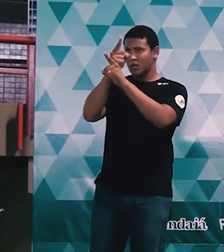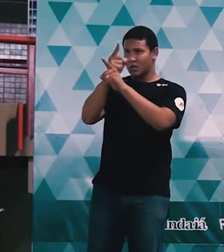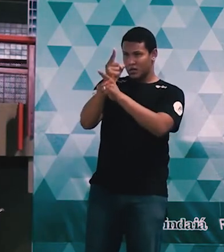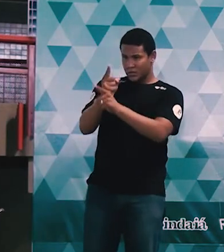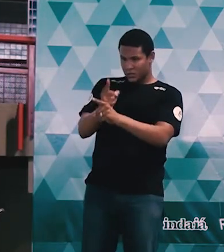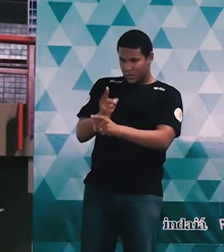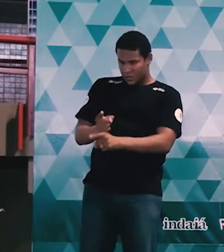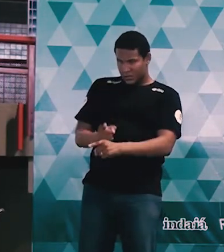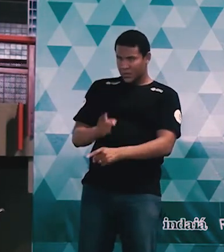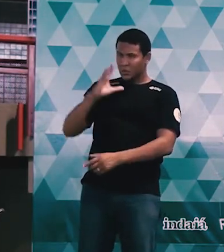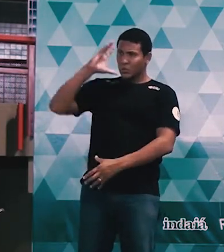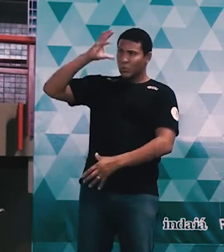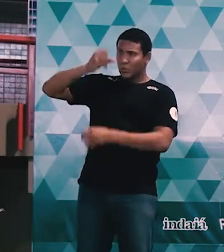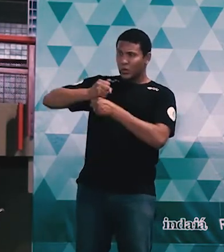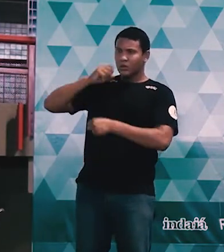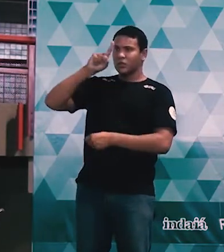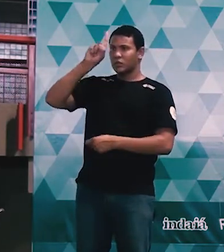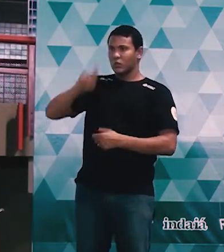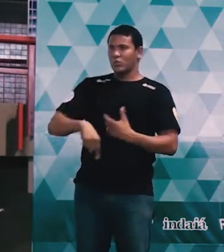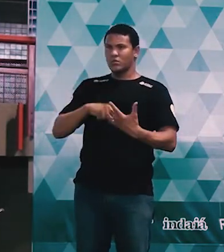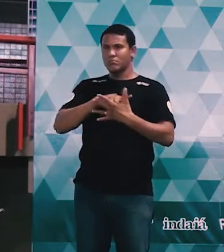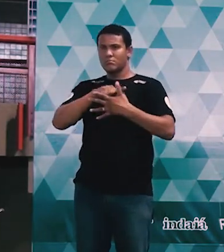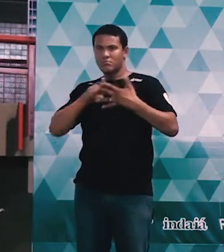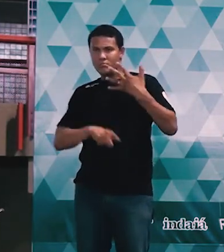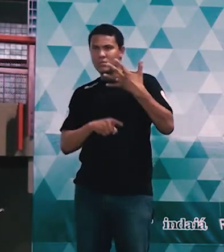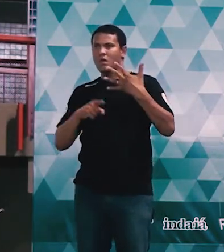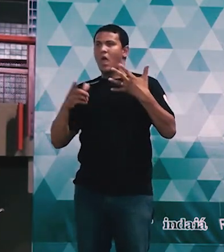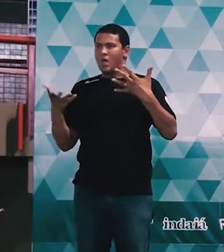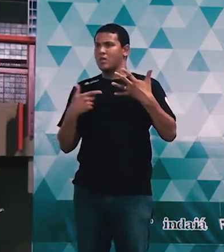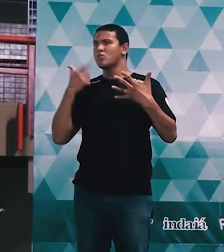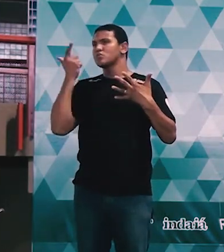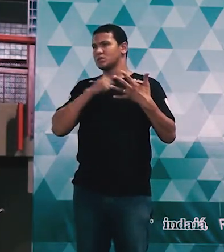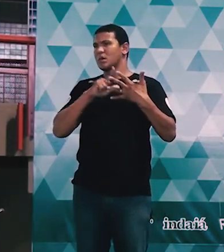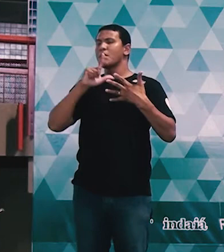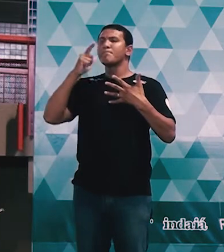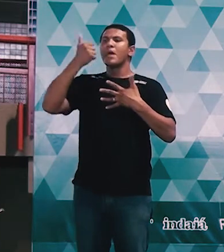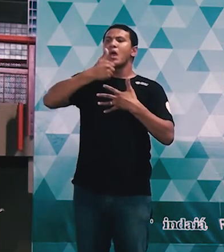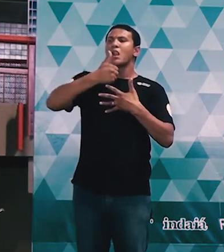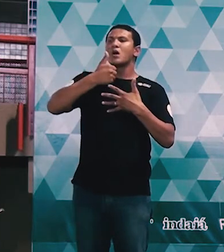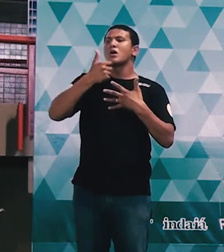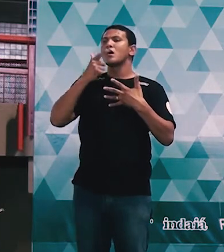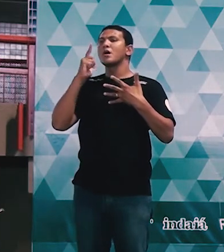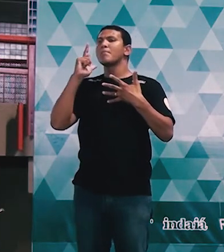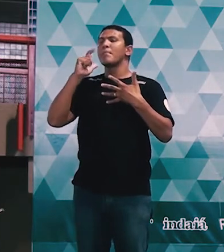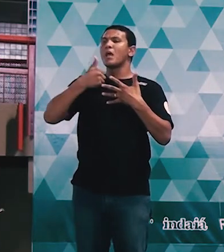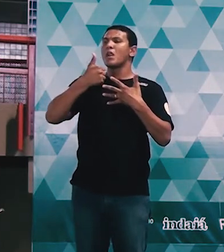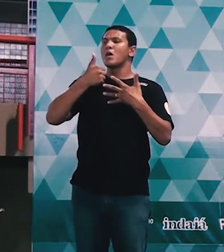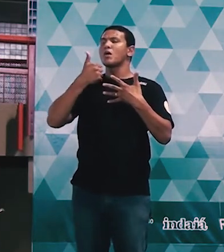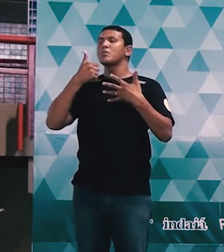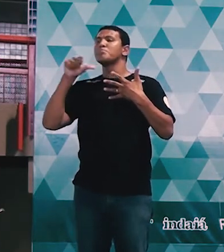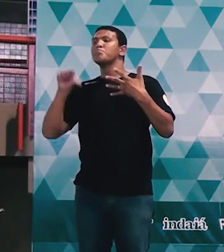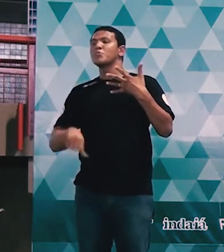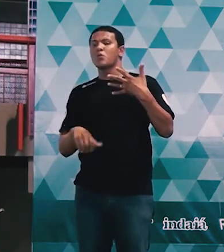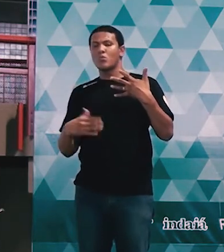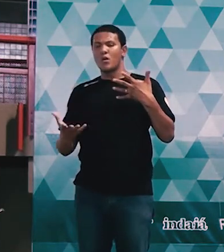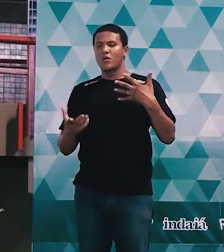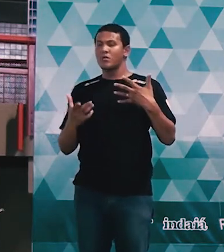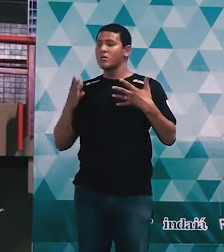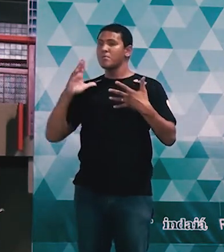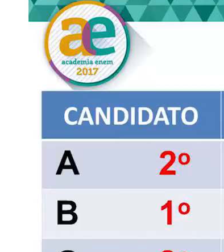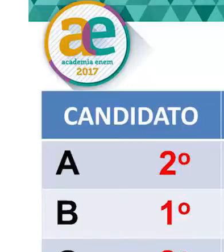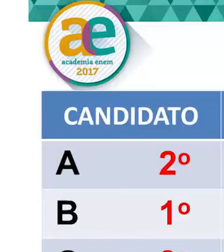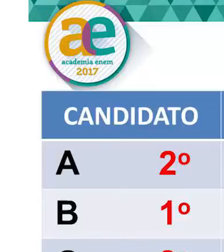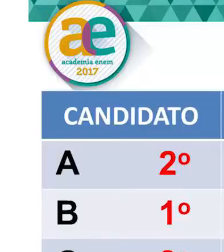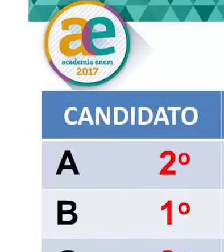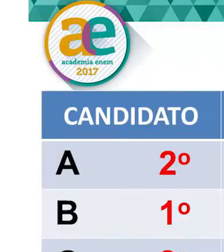todos os candidatos, eu consigo saber quem é o melhor e quem é o pior. qual é o candidato que obteve mais